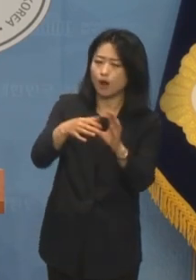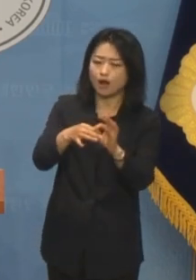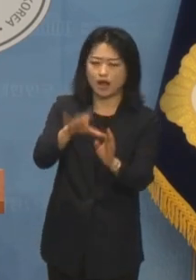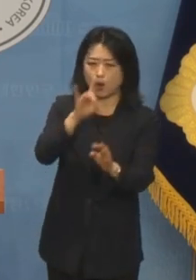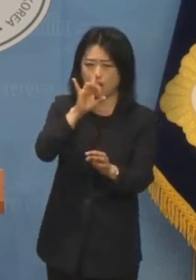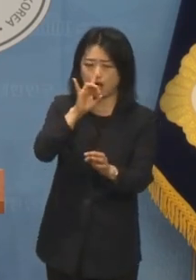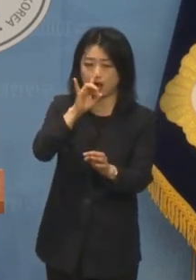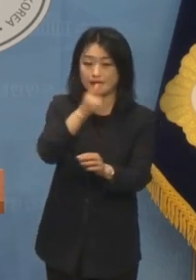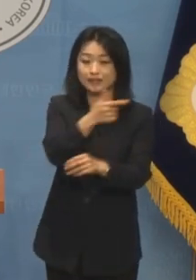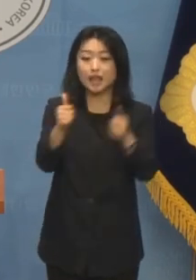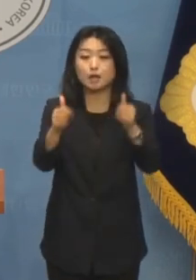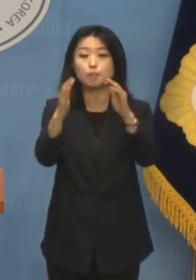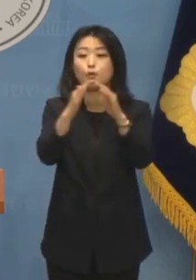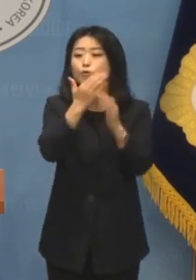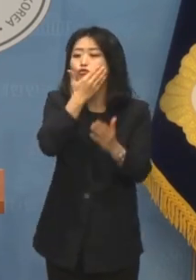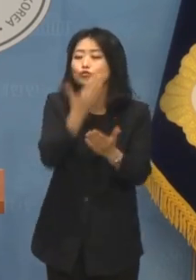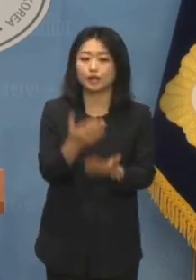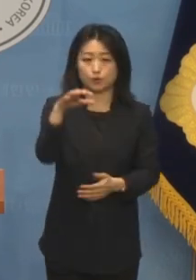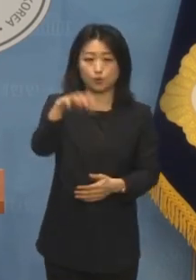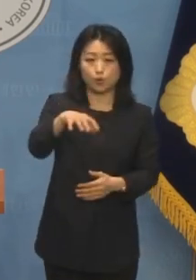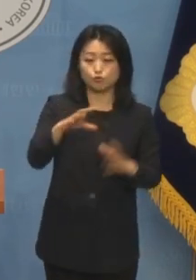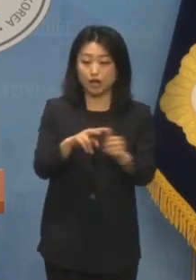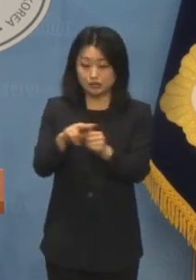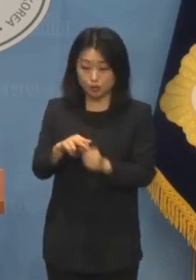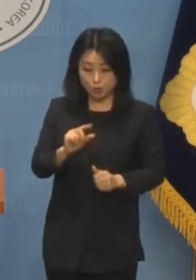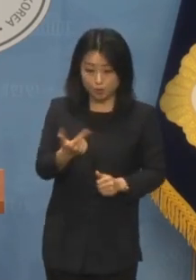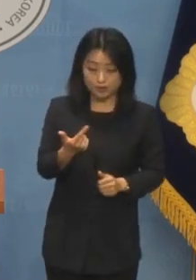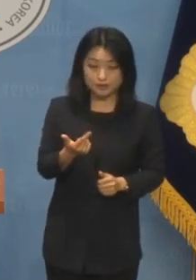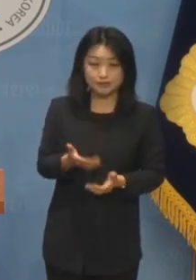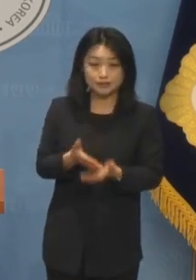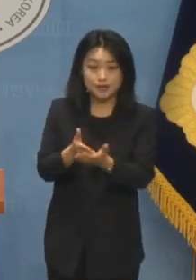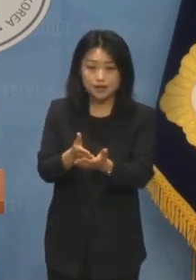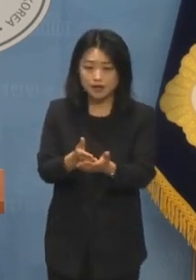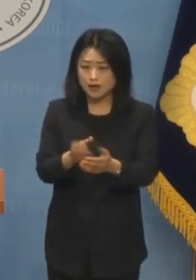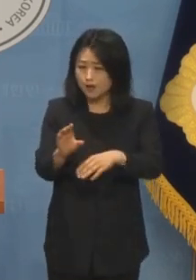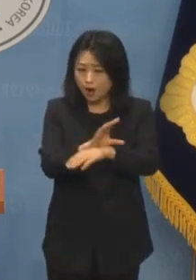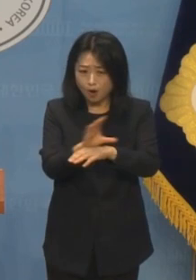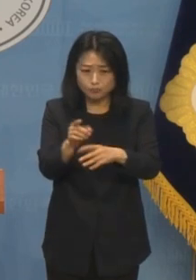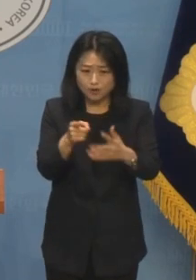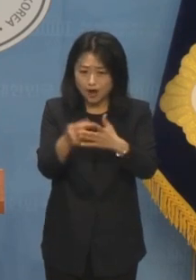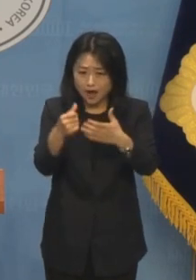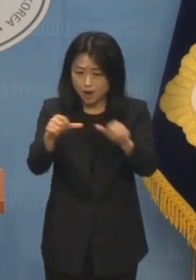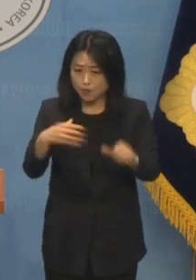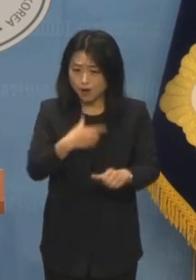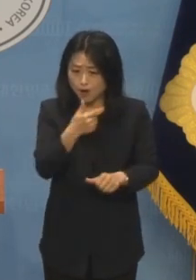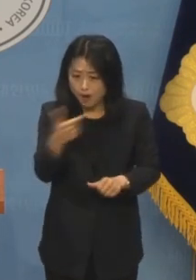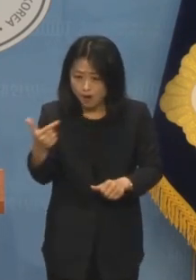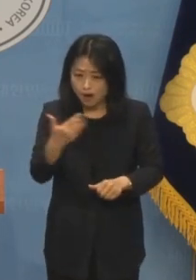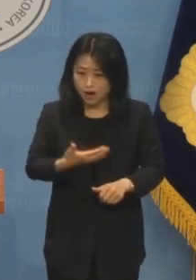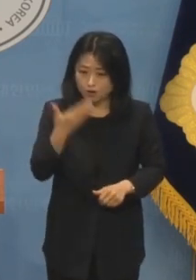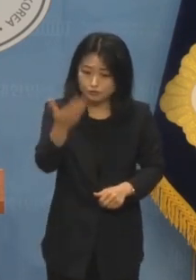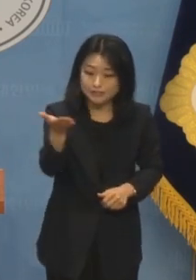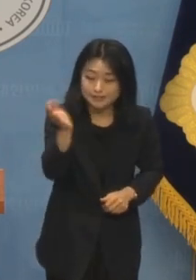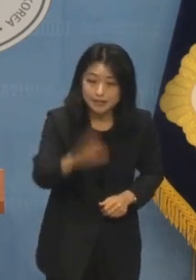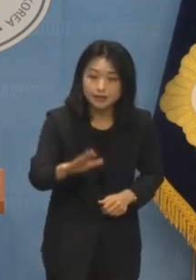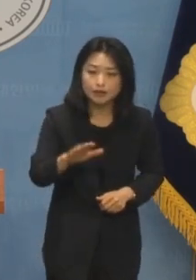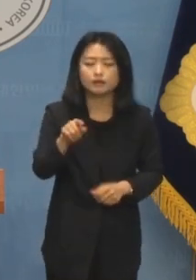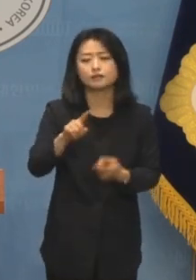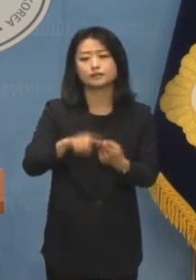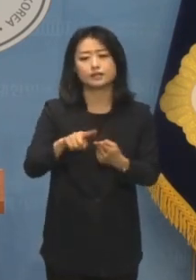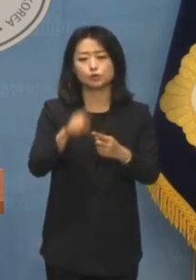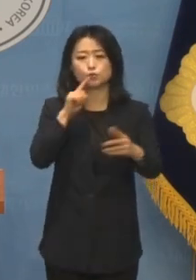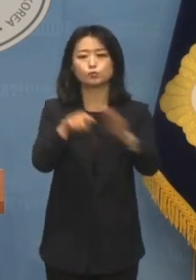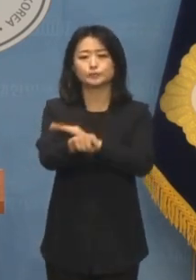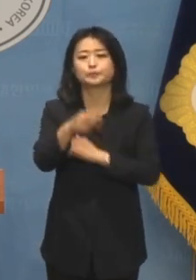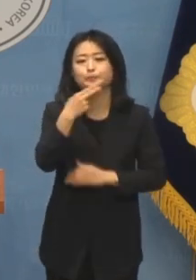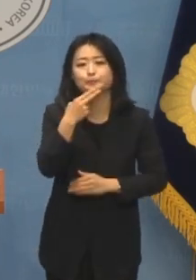그런데 대법원과 같은 주요 헌법기관은 국정원으로부터 수차례 해킹 위협 경고를 받았음에도 불구하고 즉각적인 조치를